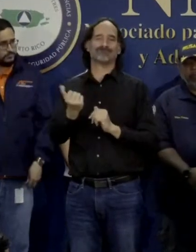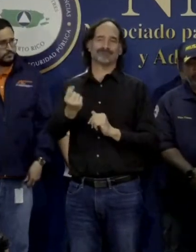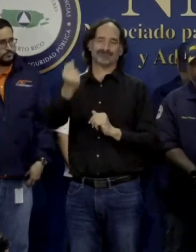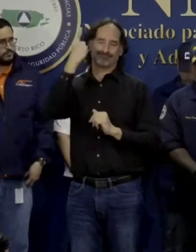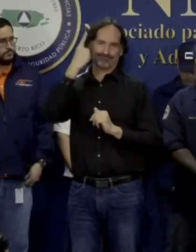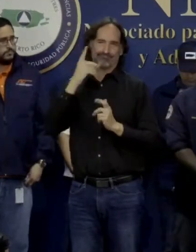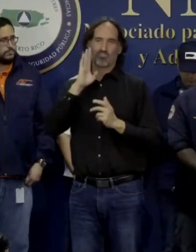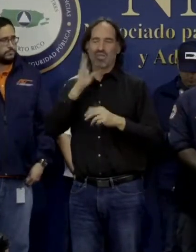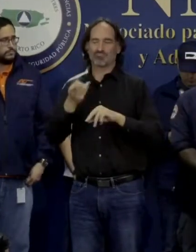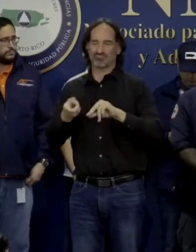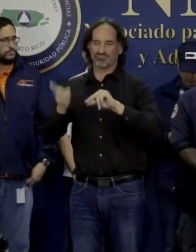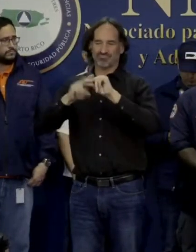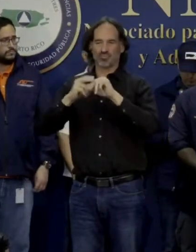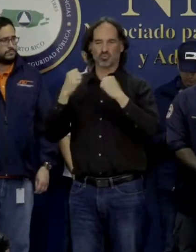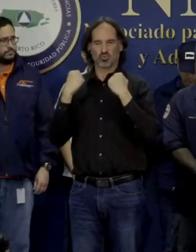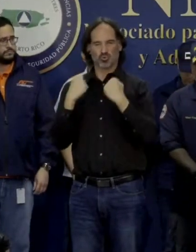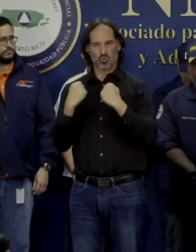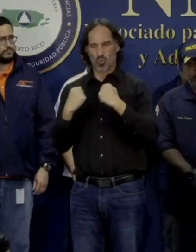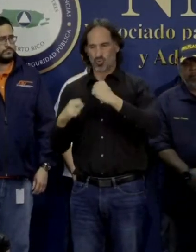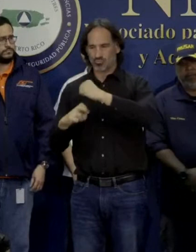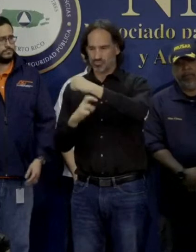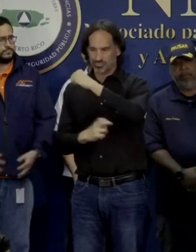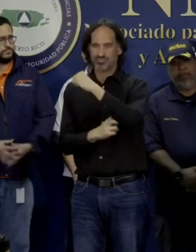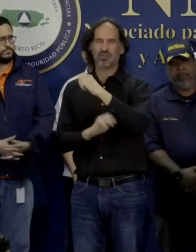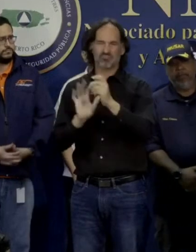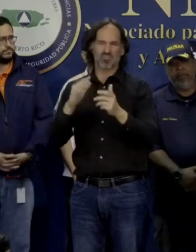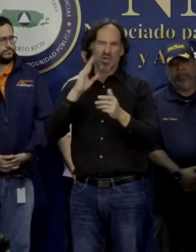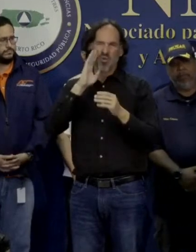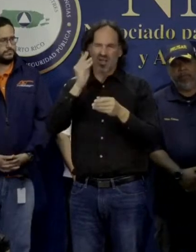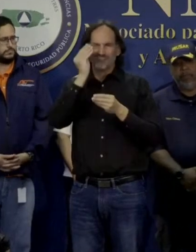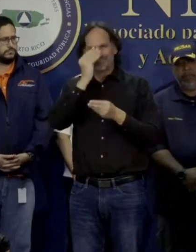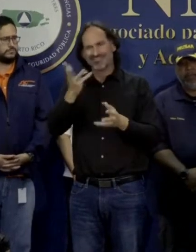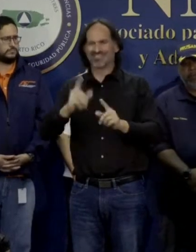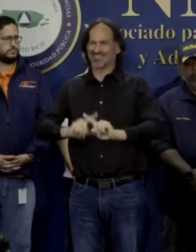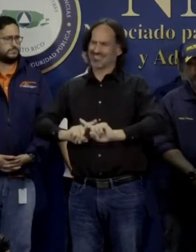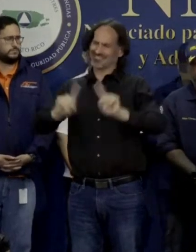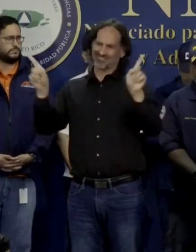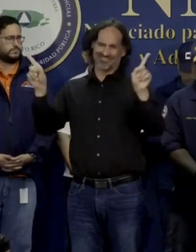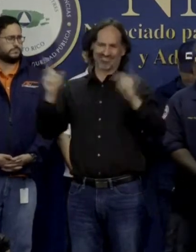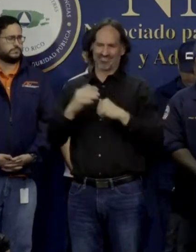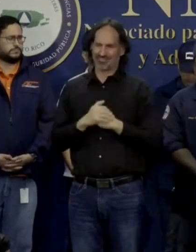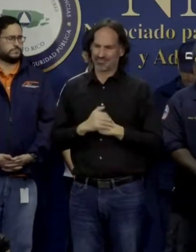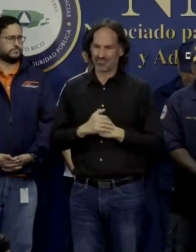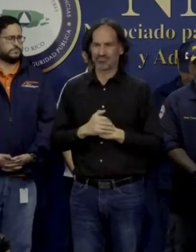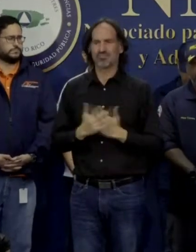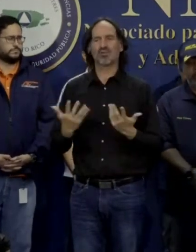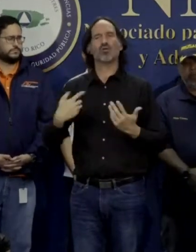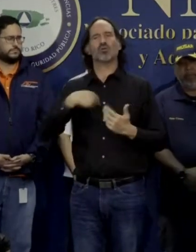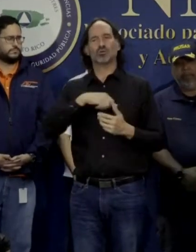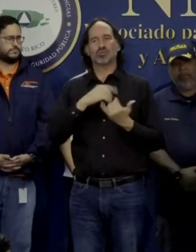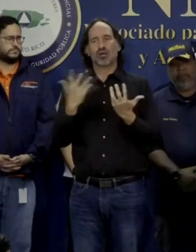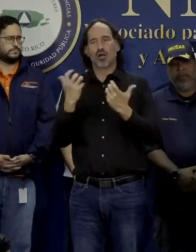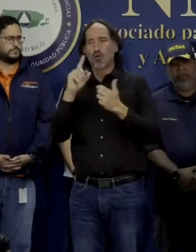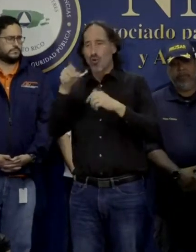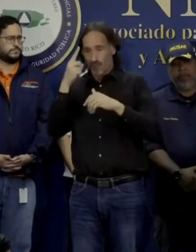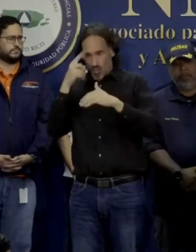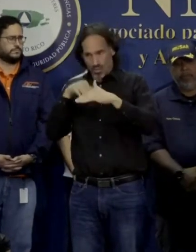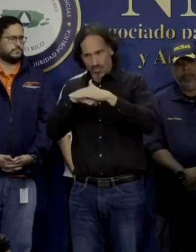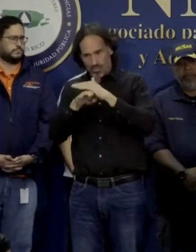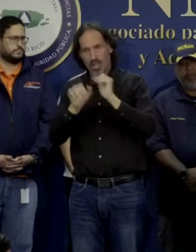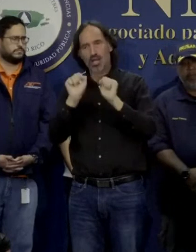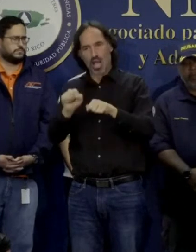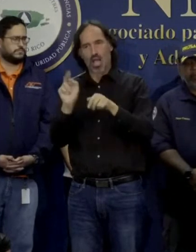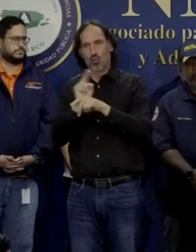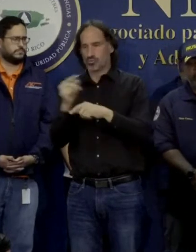construcción distinta a esos provisionales, pero se colocan ahí para darle acceso a las comunidades y que tengan esas otras rutas disponibles. ¿Para